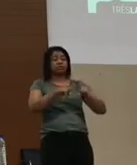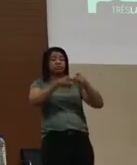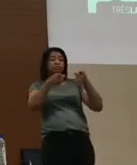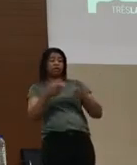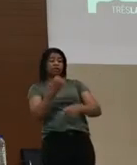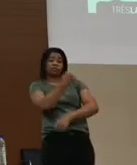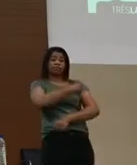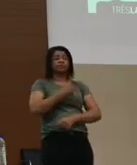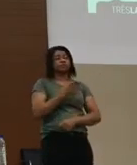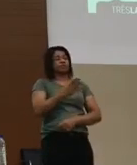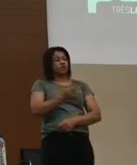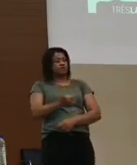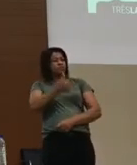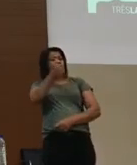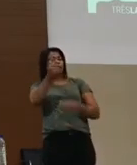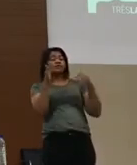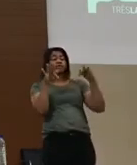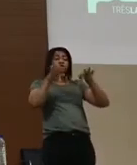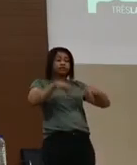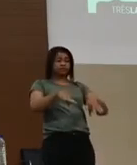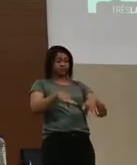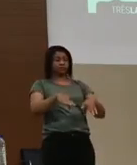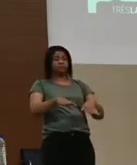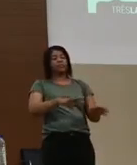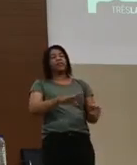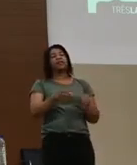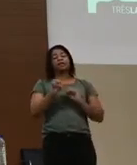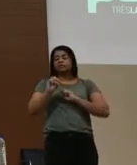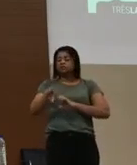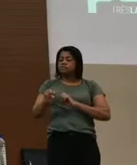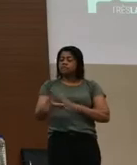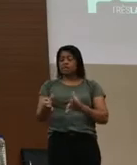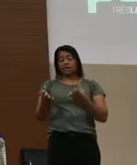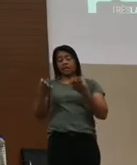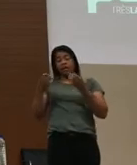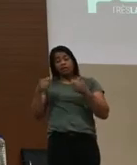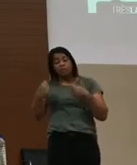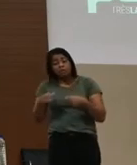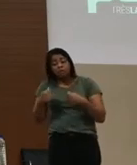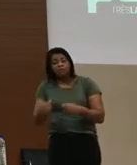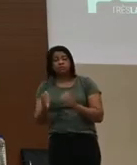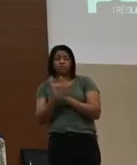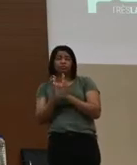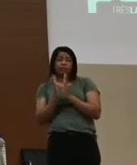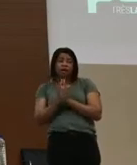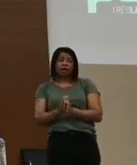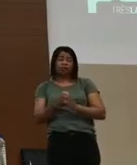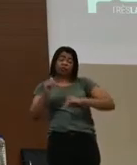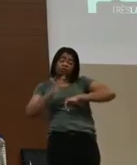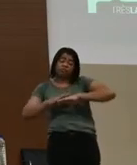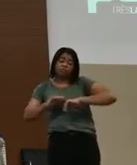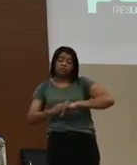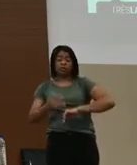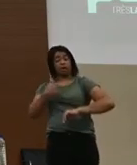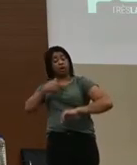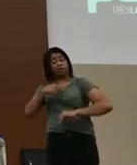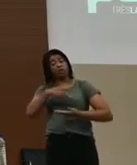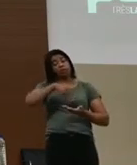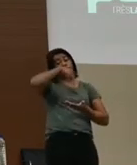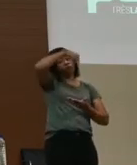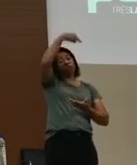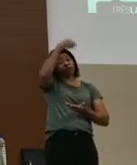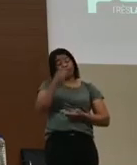final. E Jesus vai falar para os seus discípulos essa importância de orar, vai preparar o coração dele, já vai consolando. Eu estou indo embora, eu